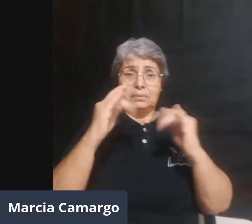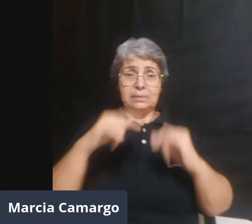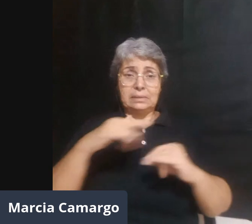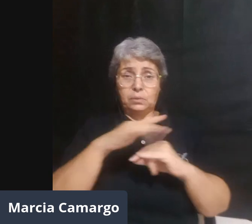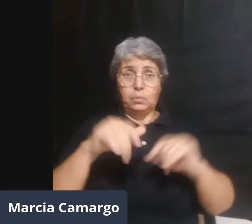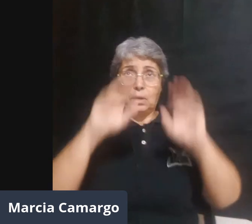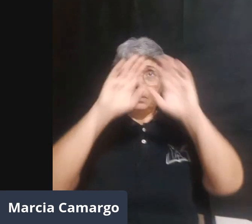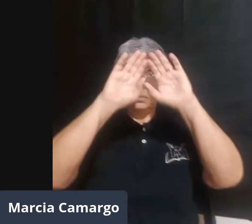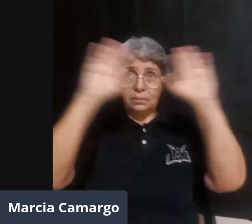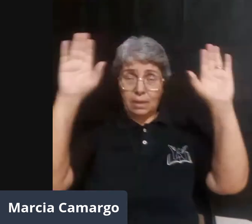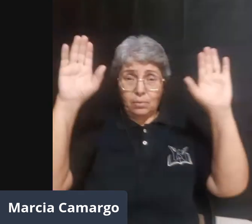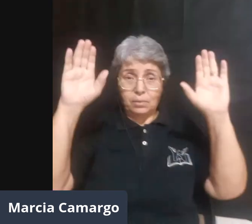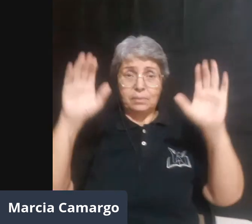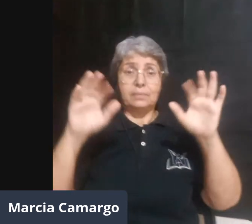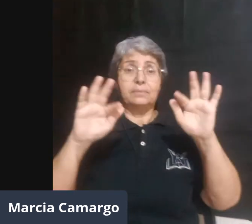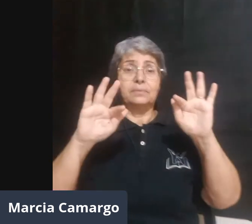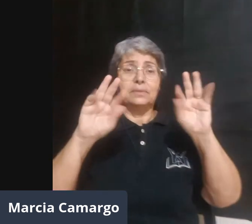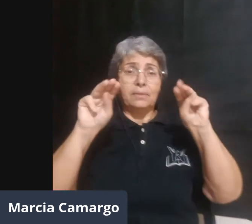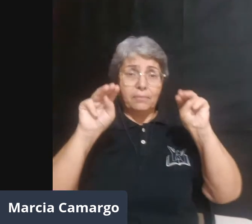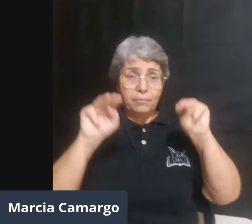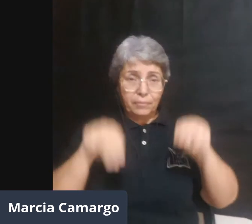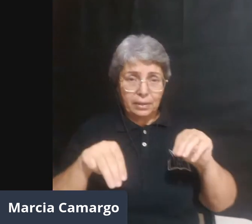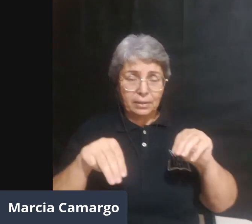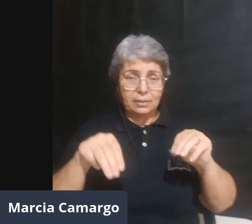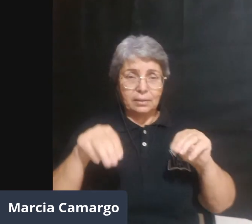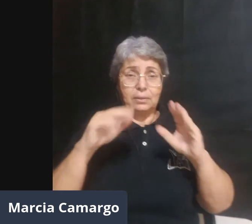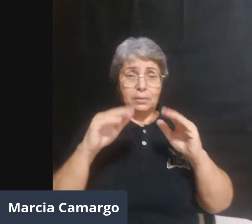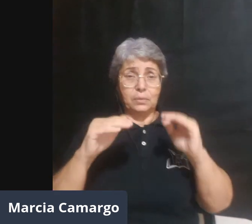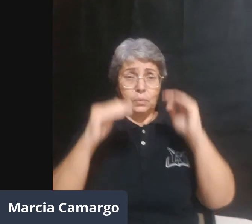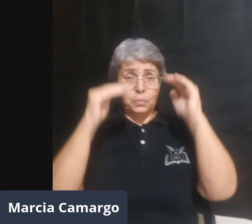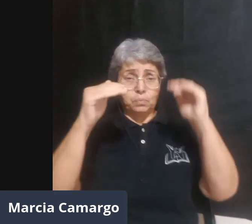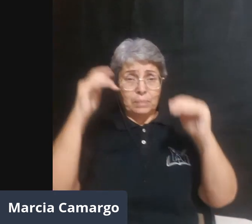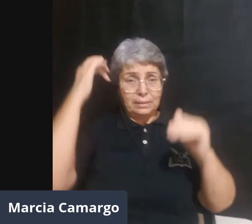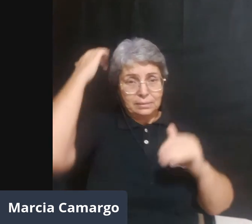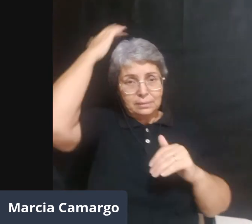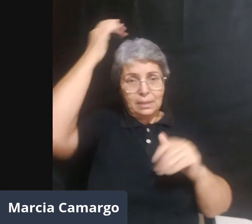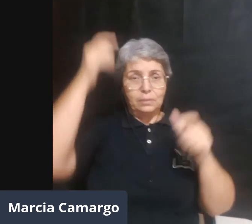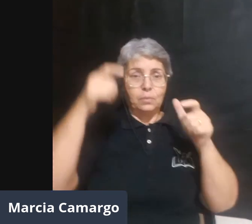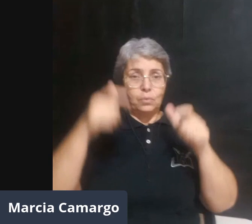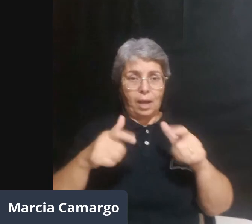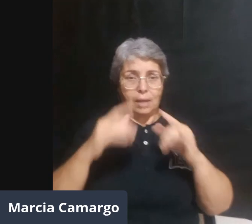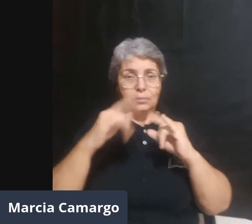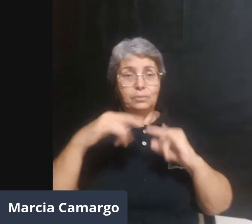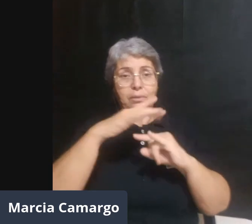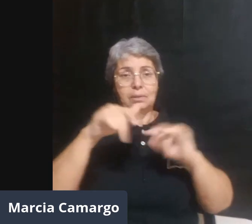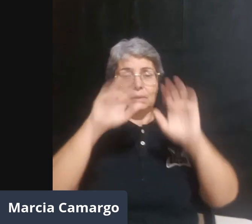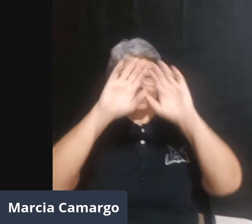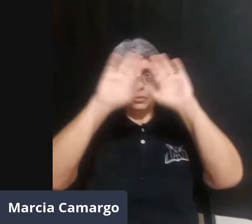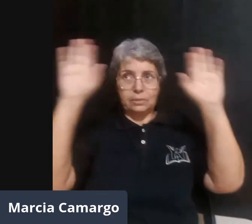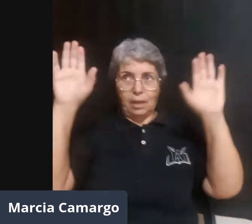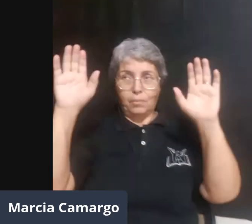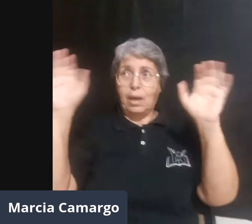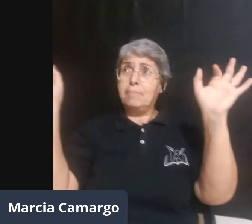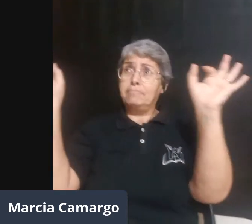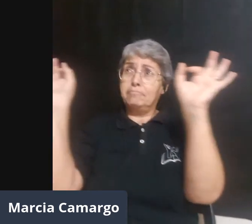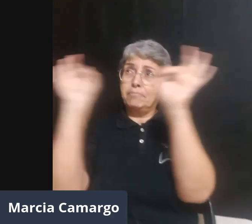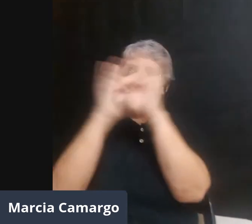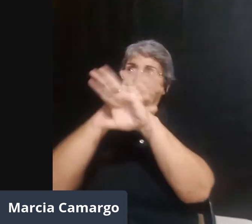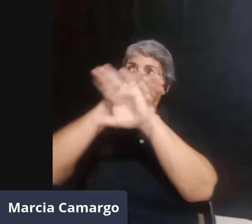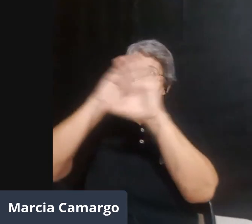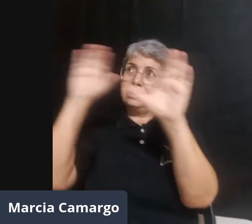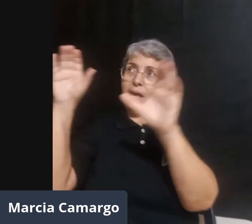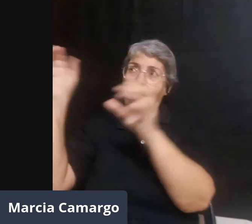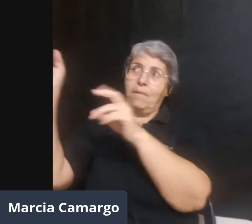no Santo dos Santos e Jesus pode sair de lá para receber a Santa Cidade e nos buscar. Mas por que